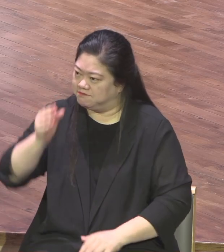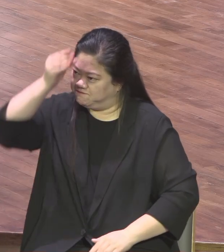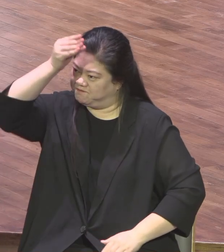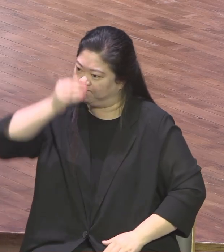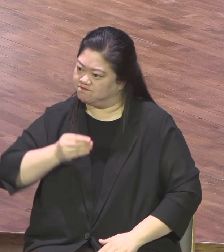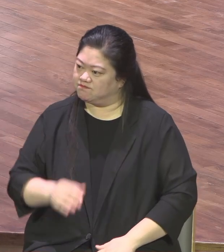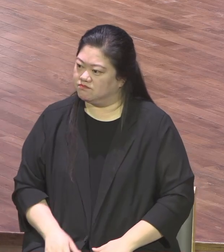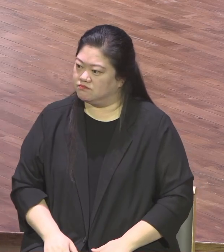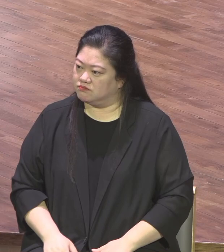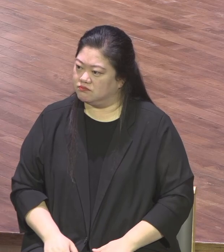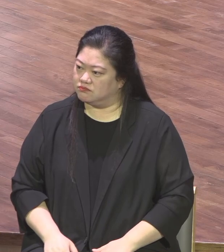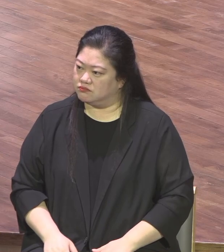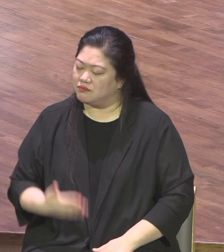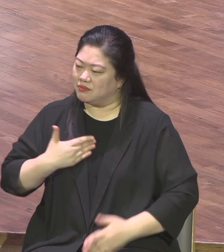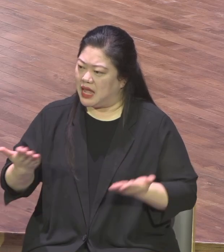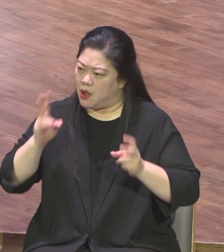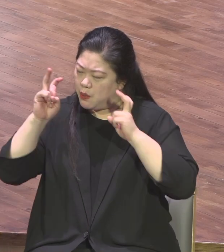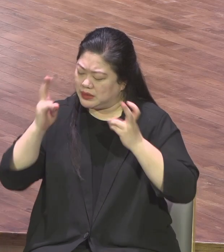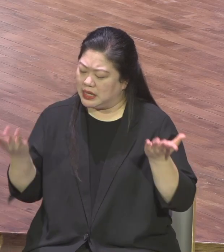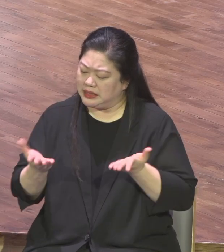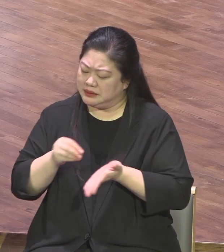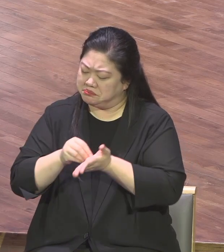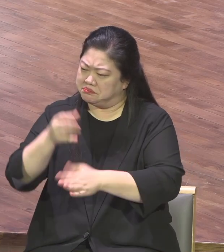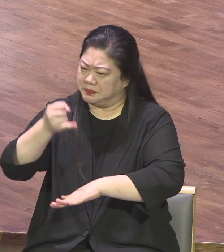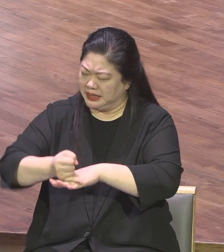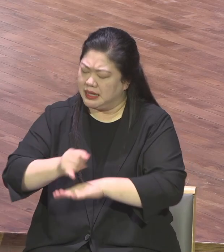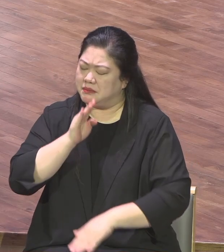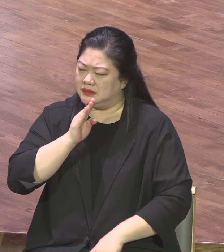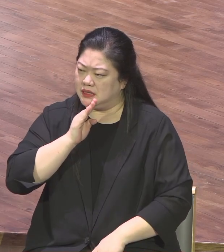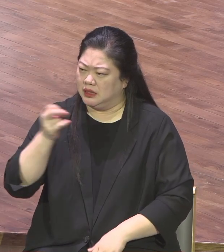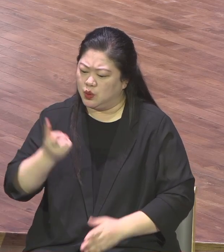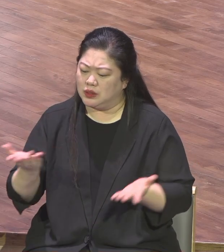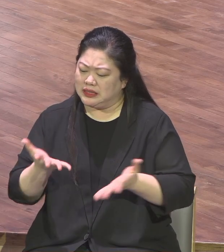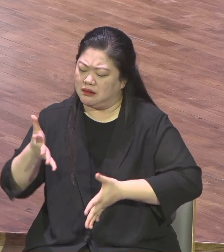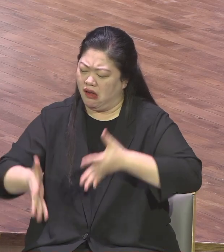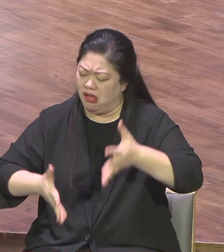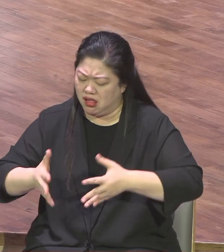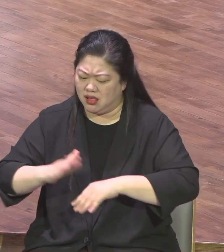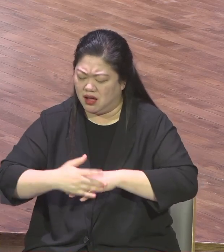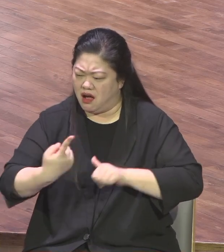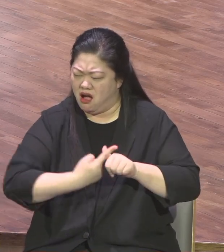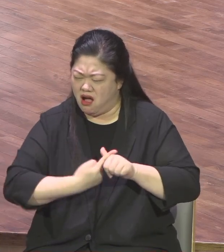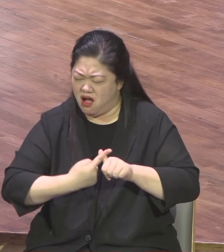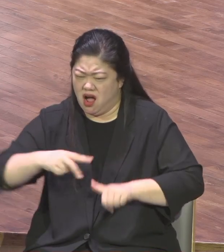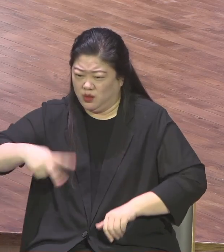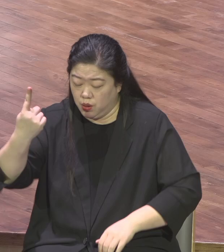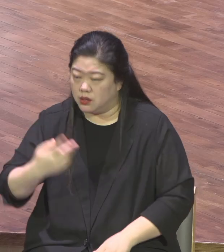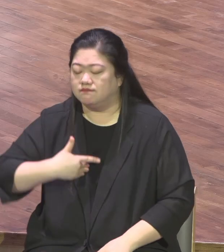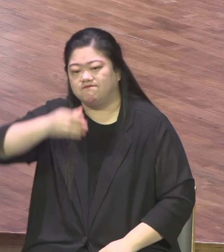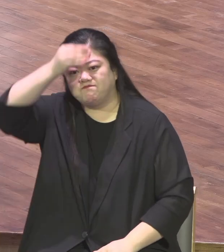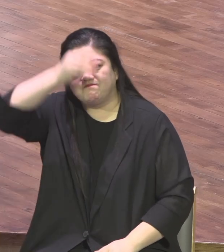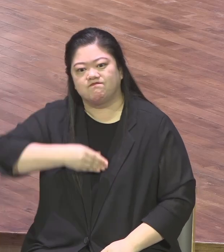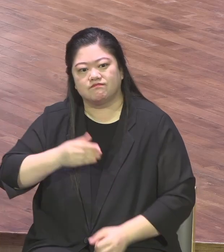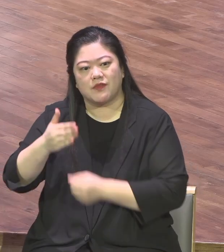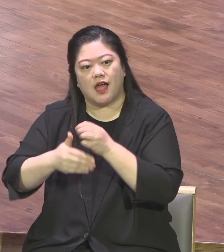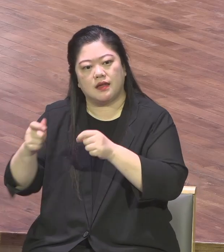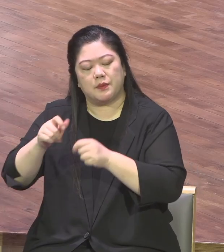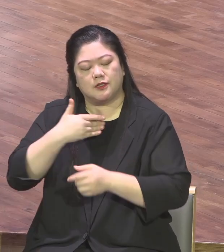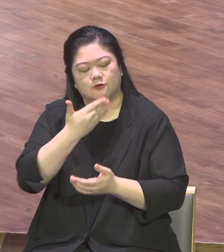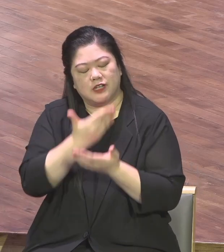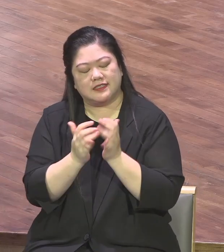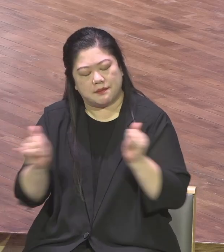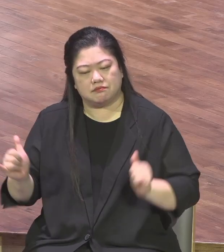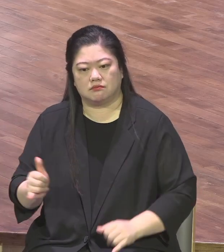비록 말단 직원이지만은, 내 비록 세상적으로 큰 능력 없는 놈이지만은, 하나님 앞에서는 최고 가치 있는 존재다.